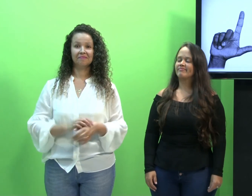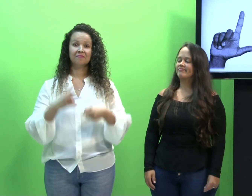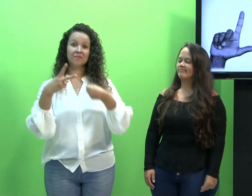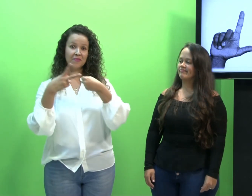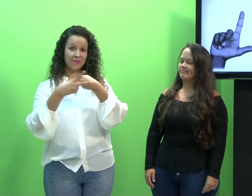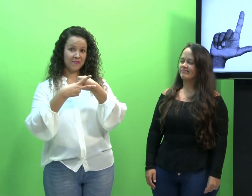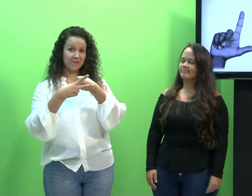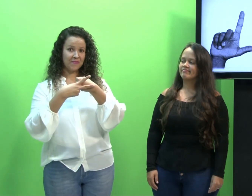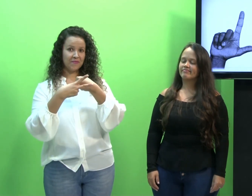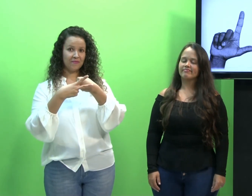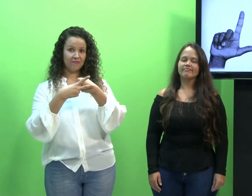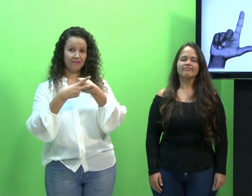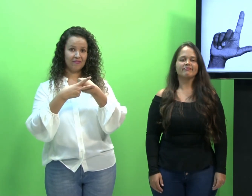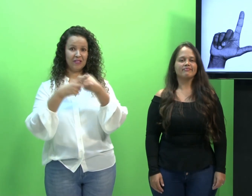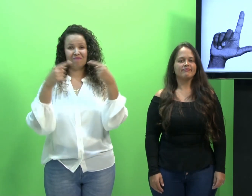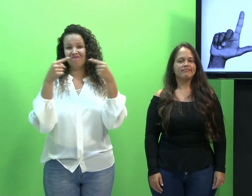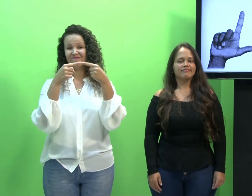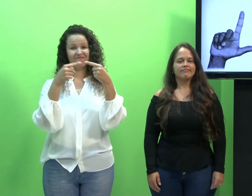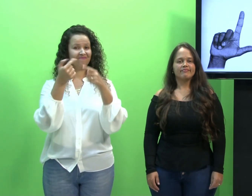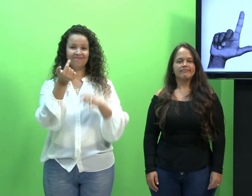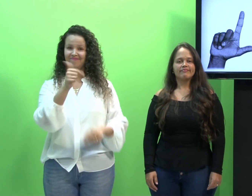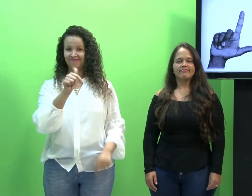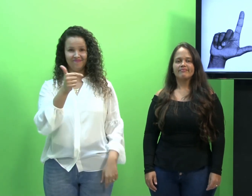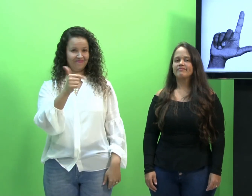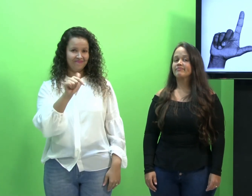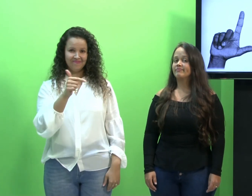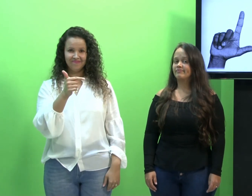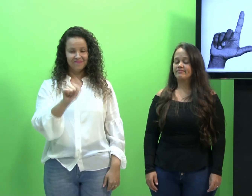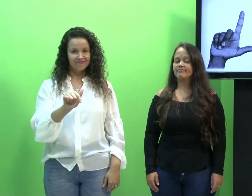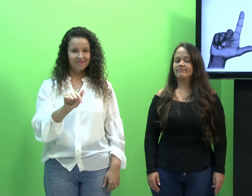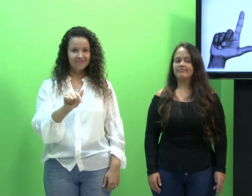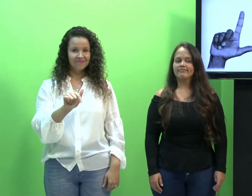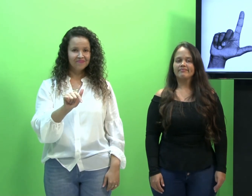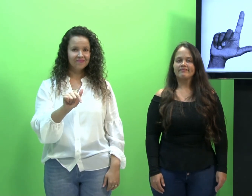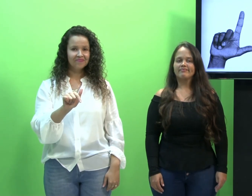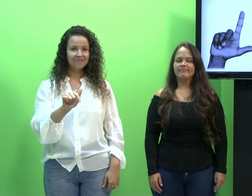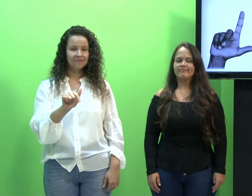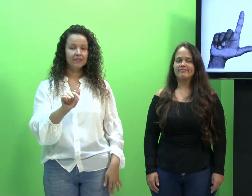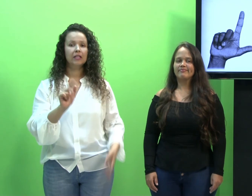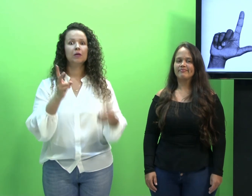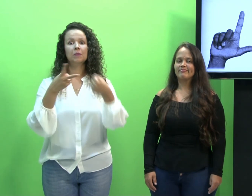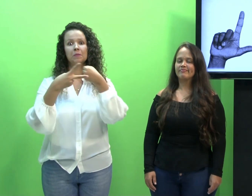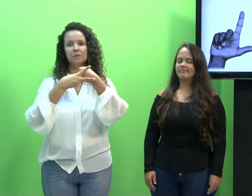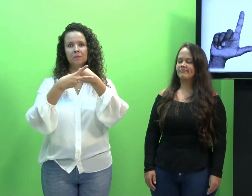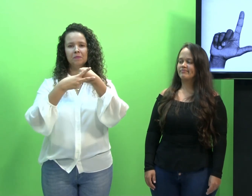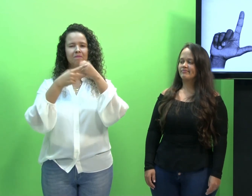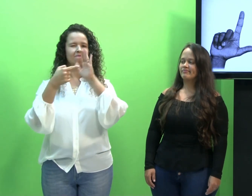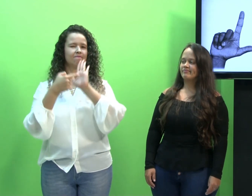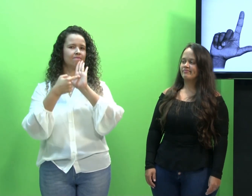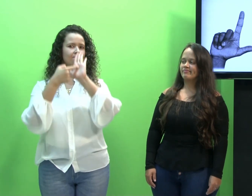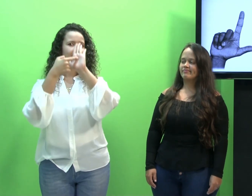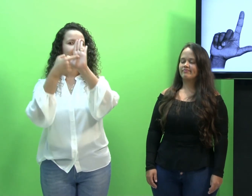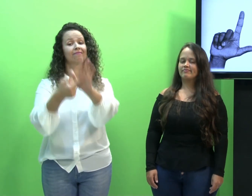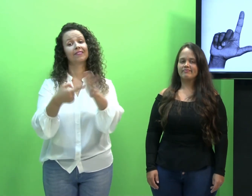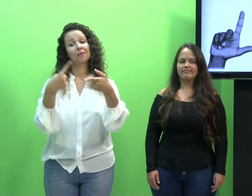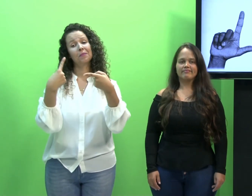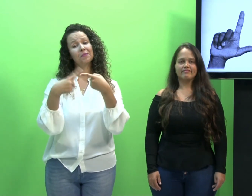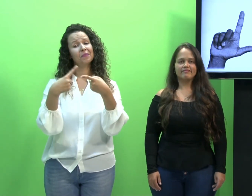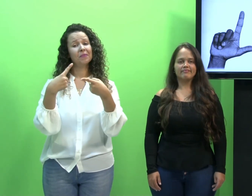Os verbos sem concordância são caracterizados por não